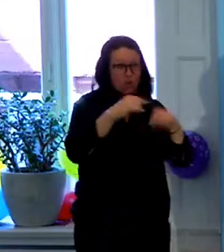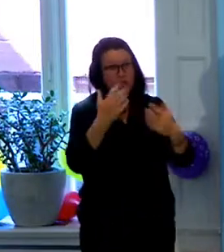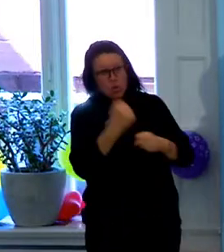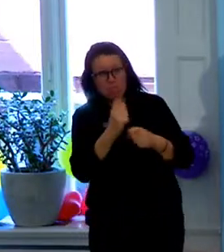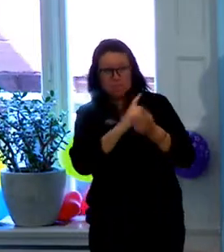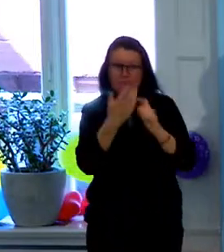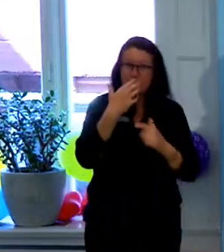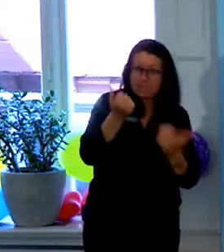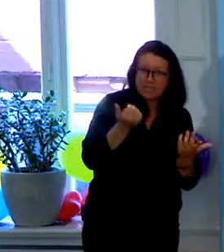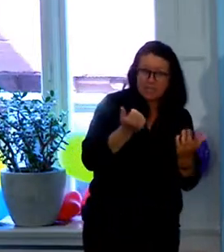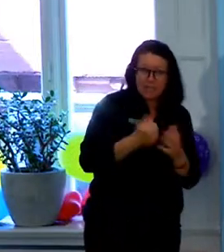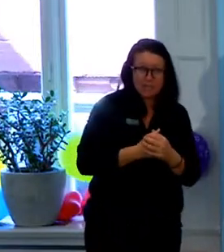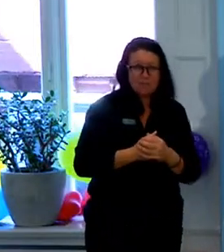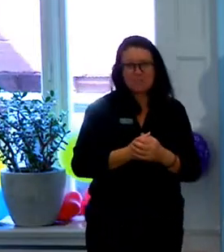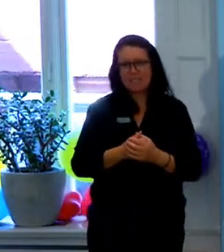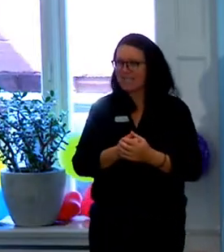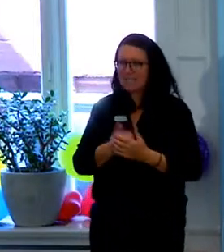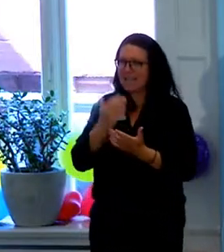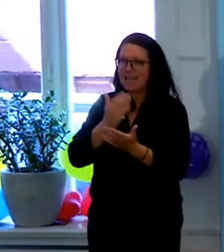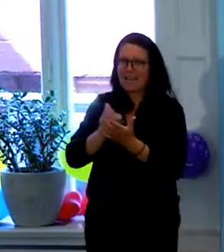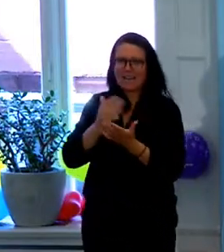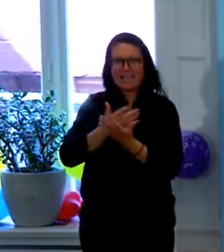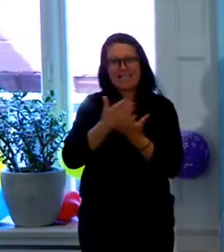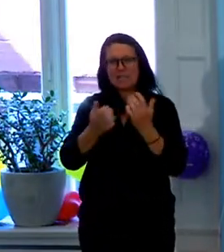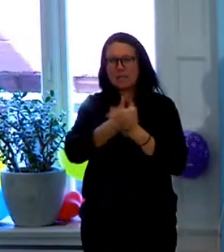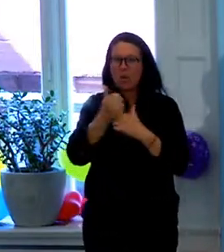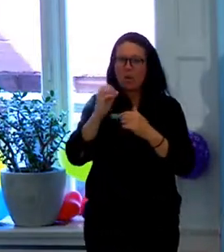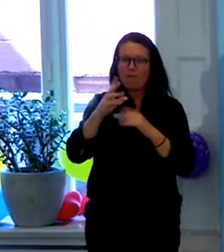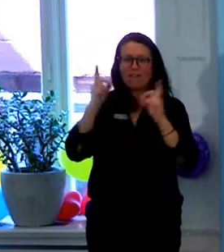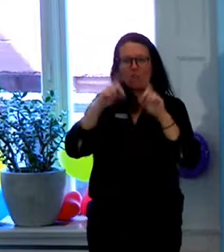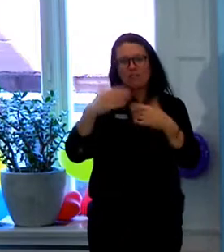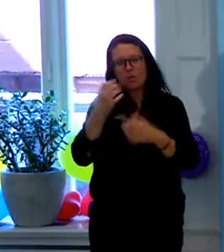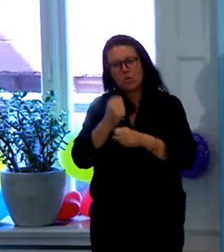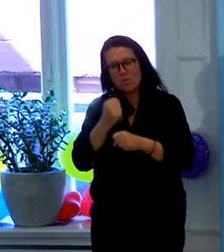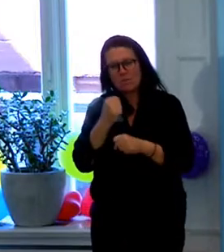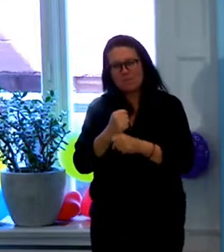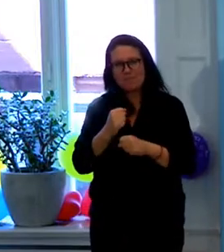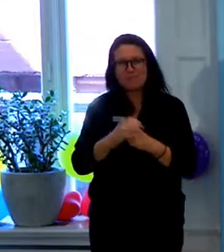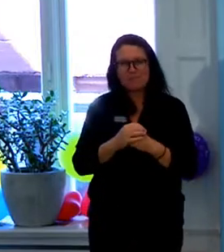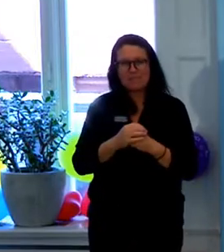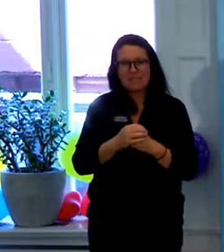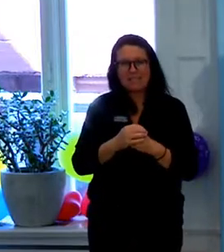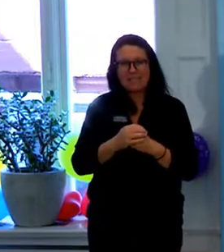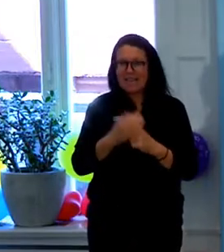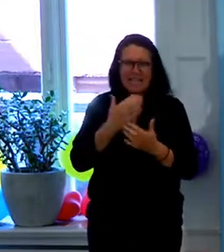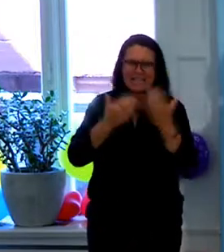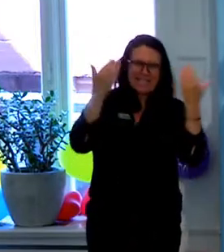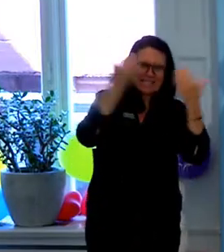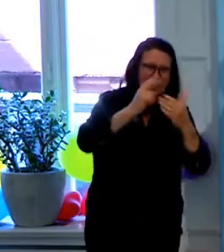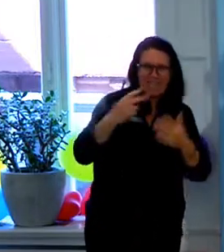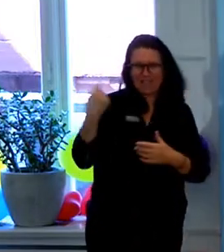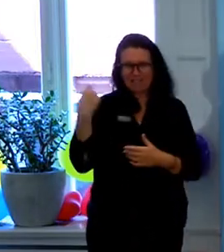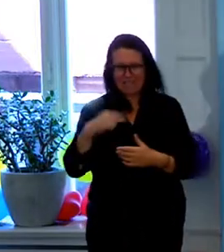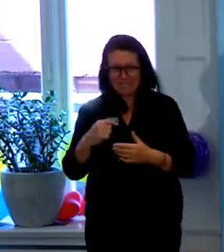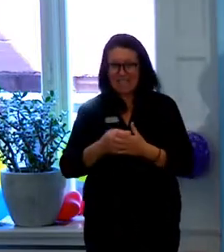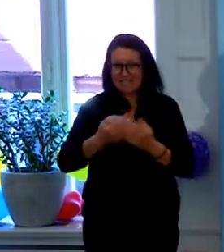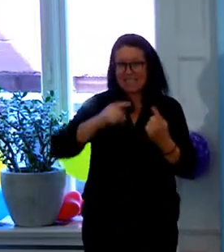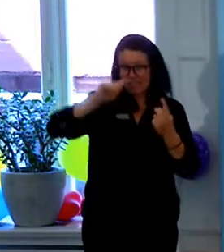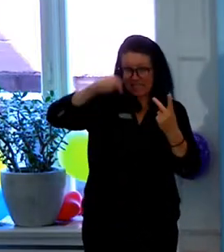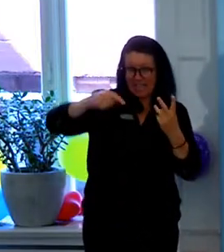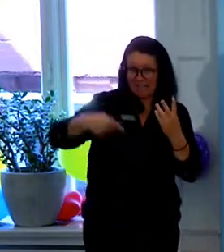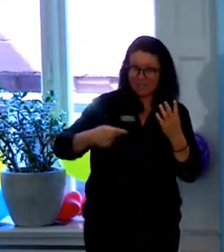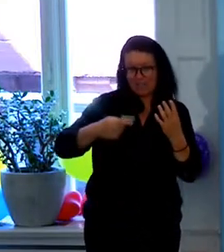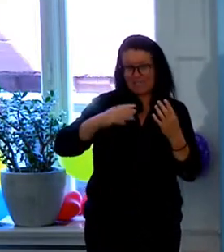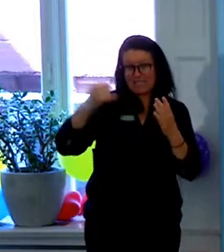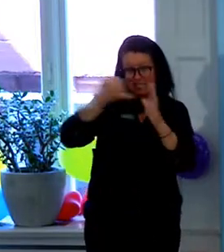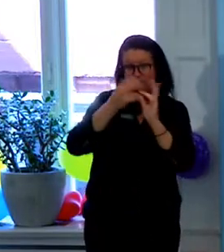bättre. Nej, men det handlar inte om att bara folk ska få jobb. Alltså, det är inte svart eller vitt. Sen ställs det ju krav utifrån när